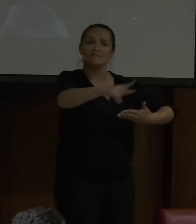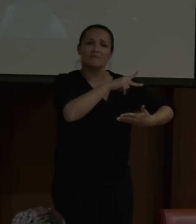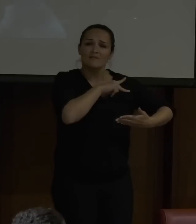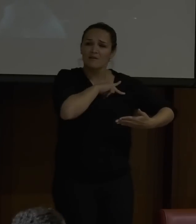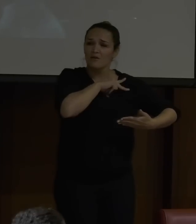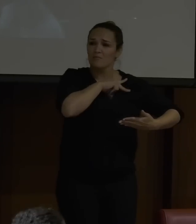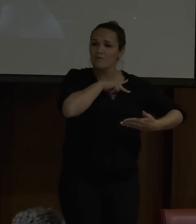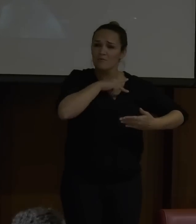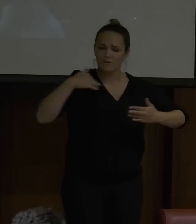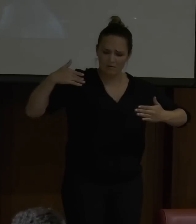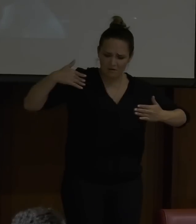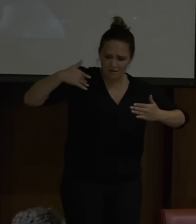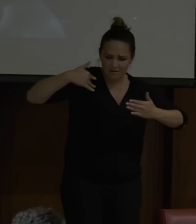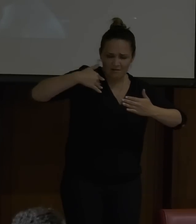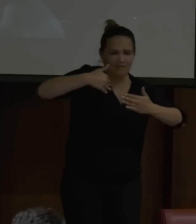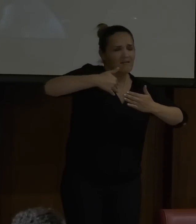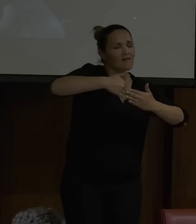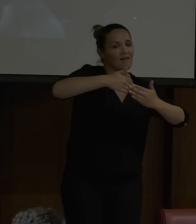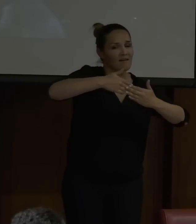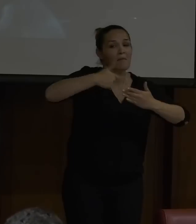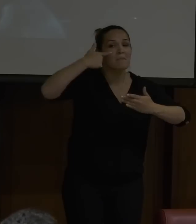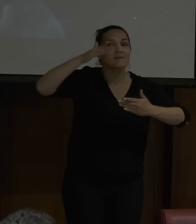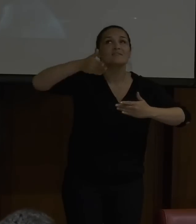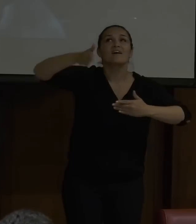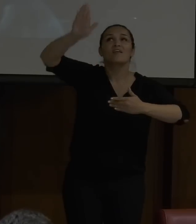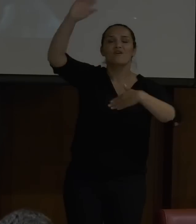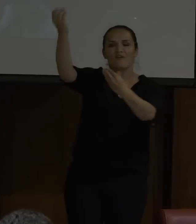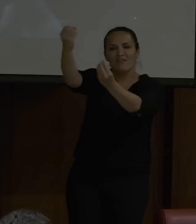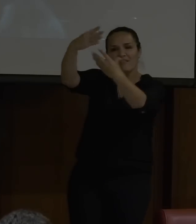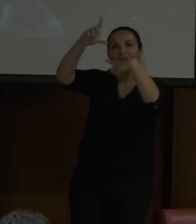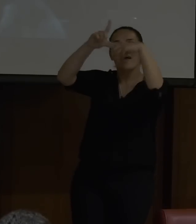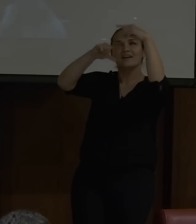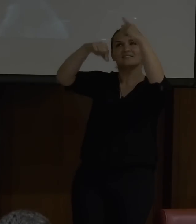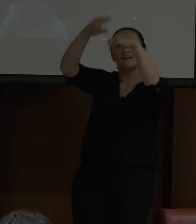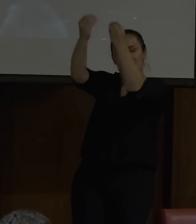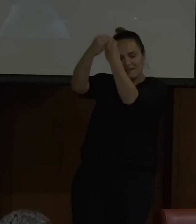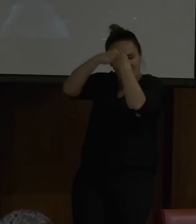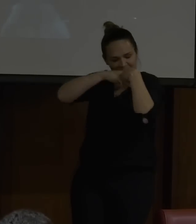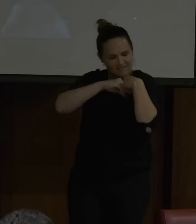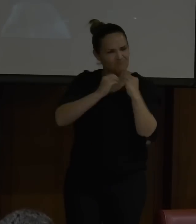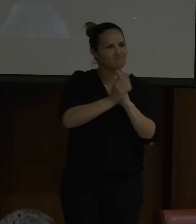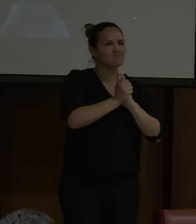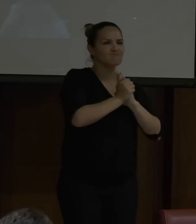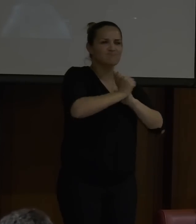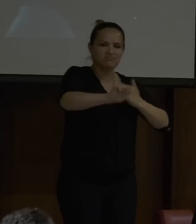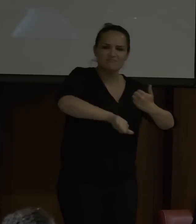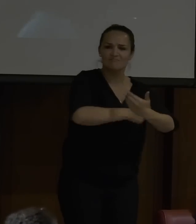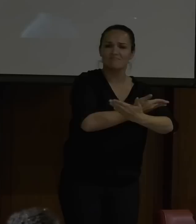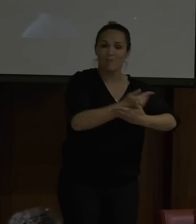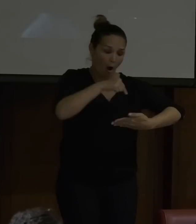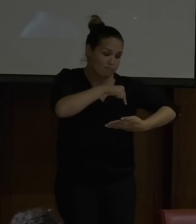ya yo venía con la estrella de componer y cantarle a mi mal. Pero ya